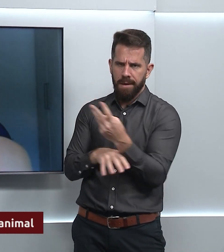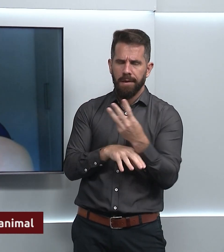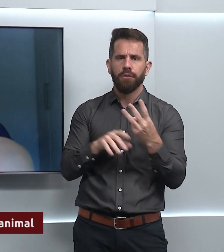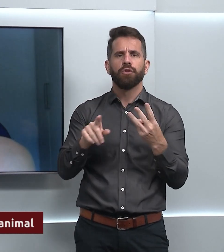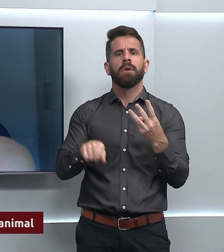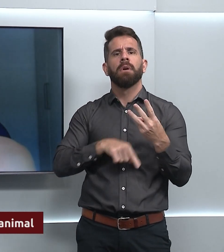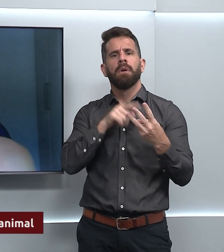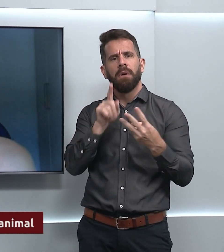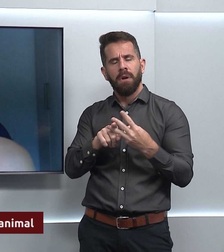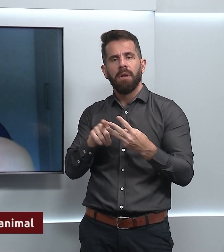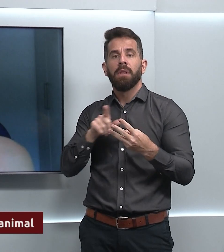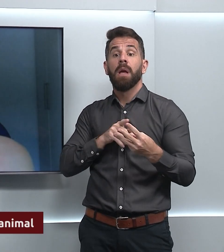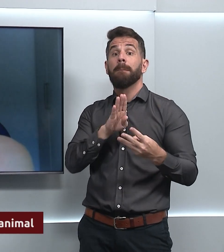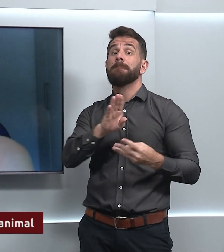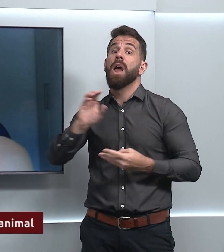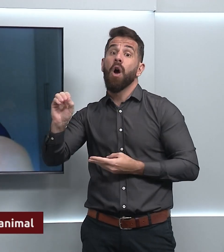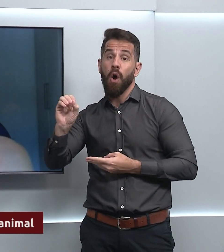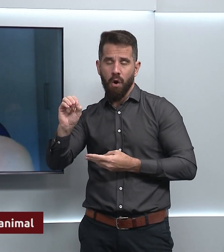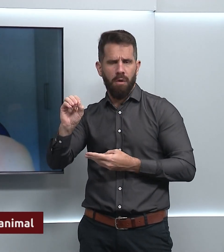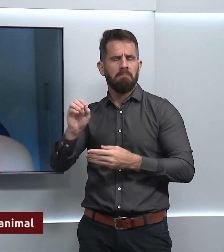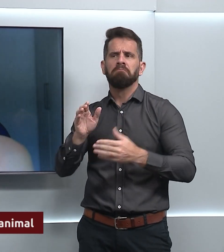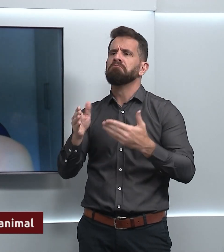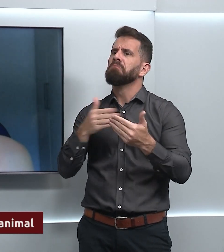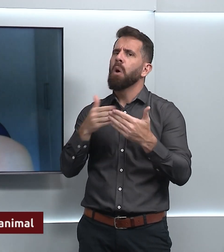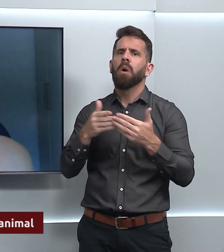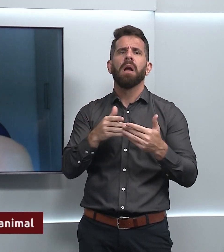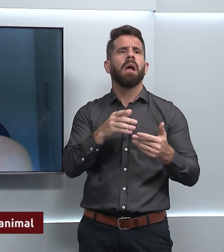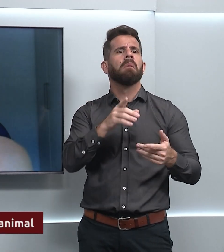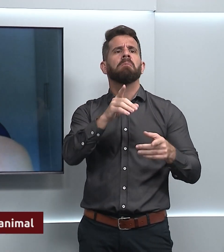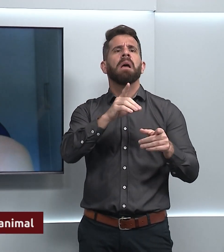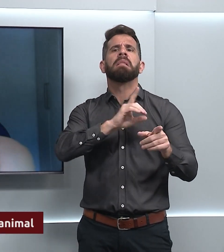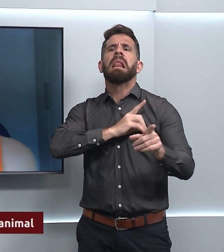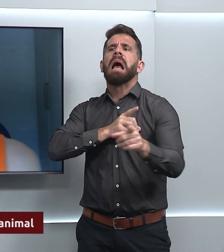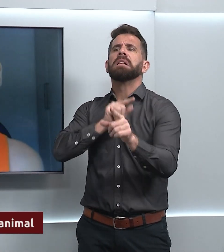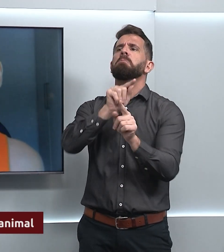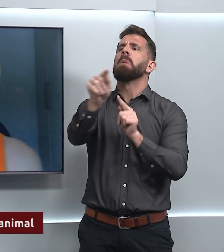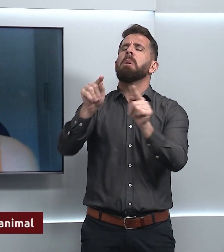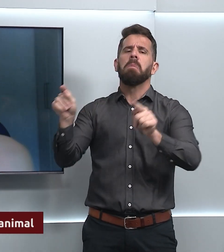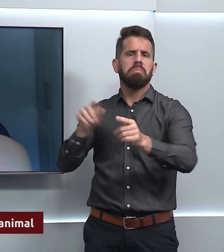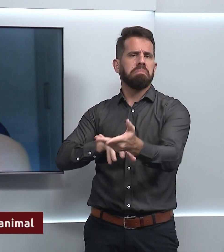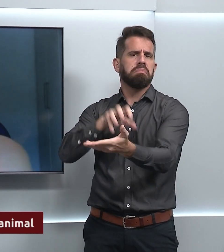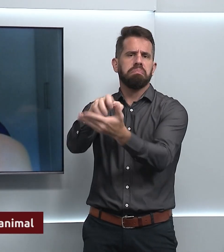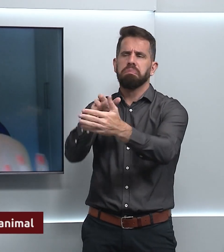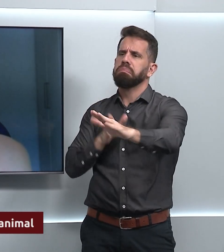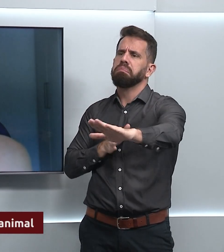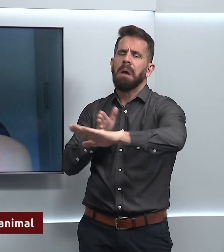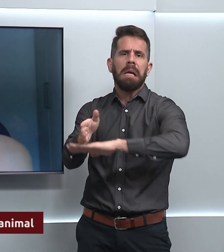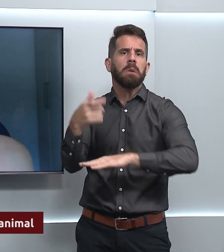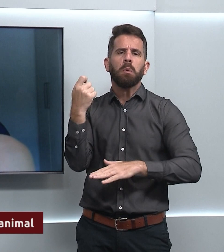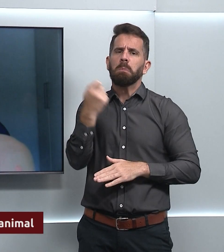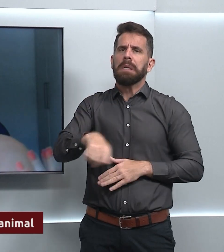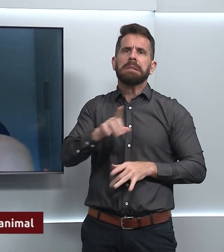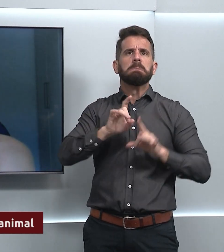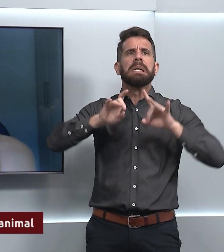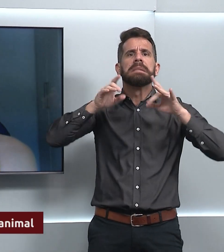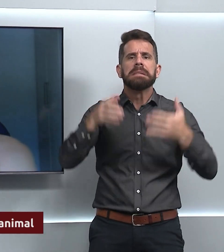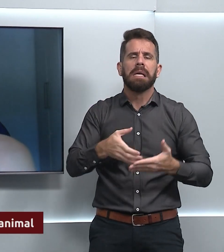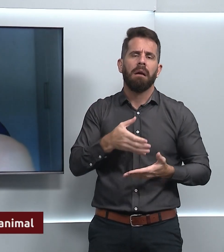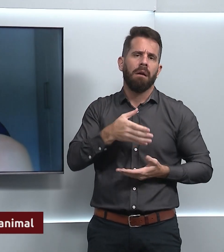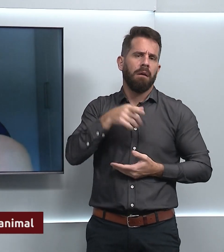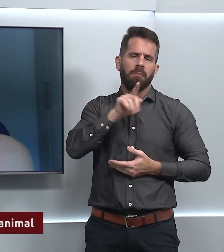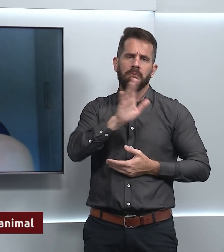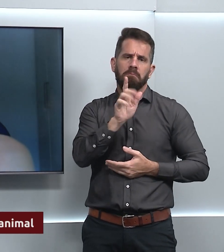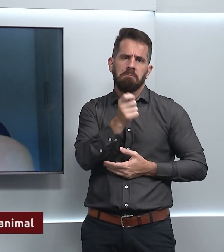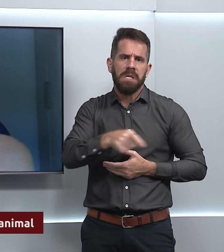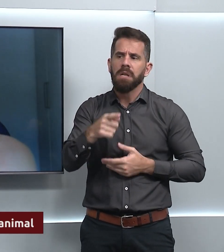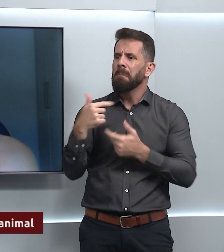aos animais contra cães e gatos. Qualquer delegacia faz o boletim de ocorrência, não precisa ser essa especializada, né, vai que no seu